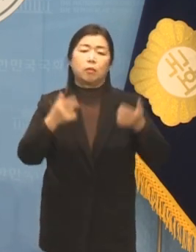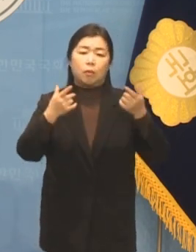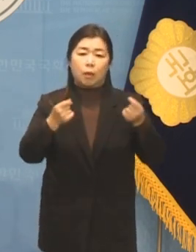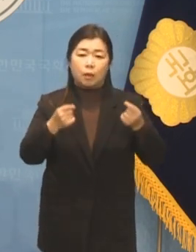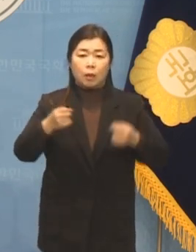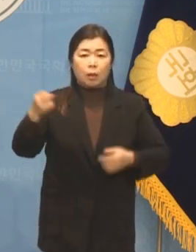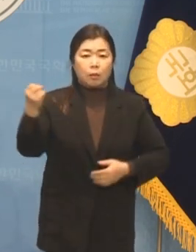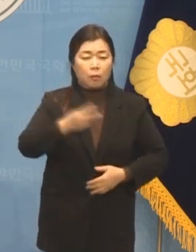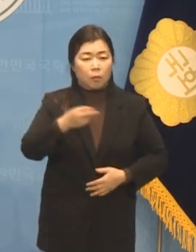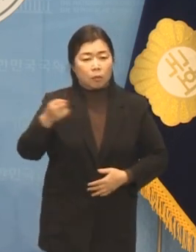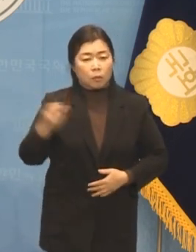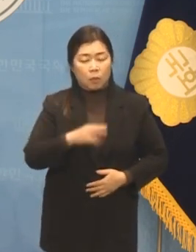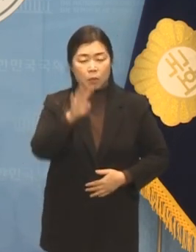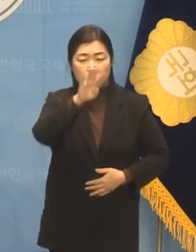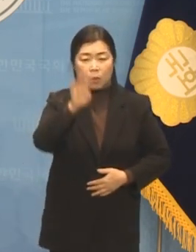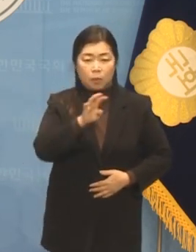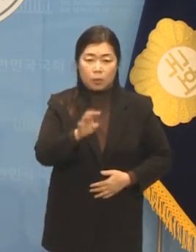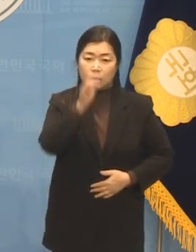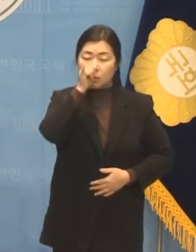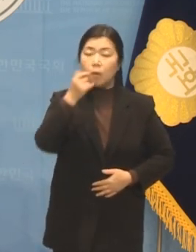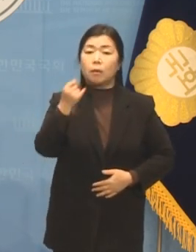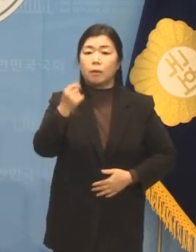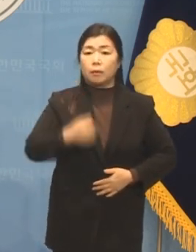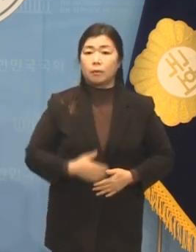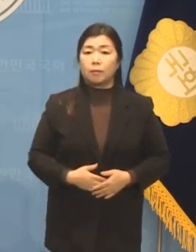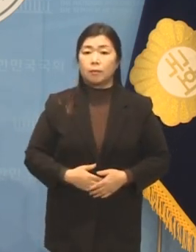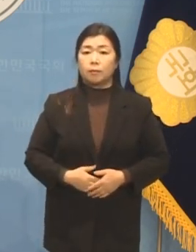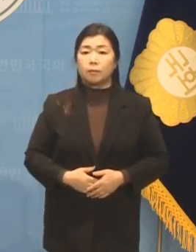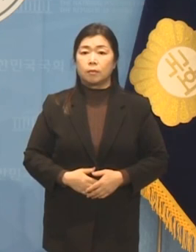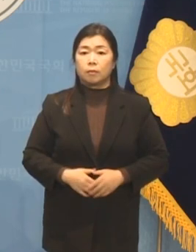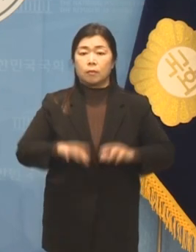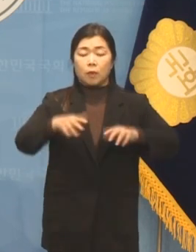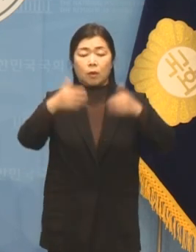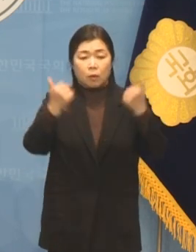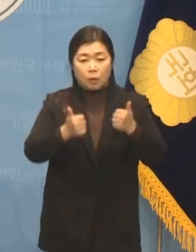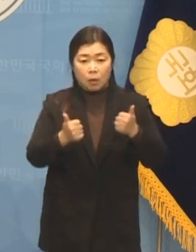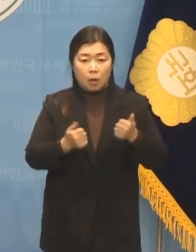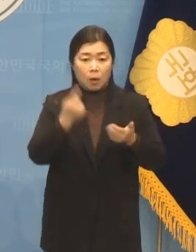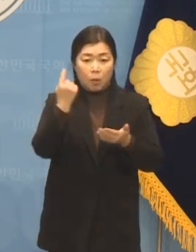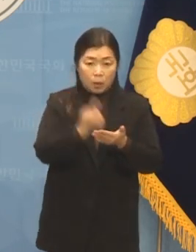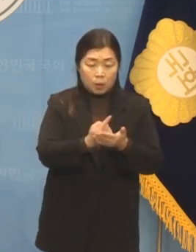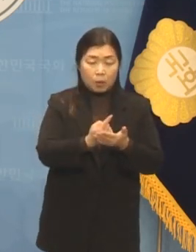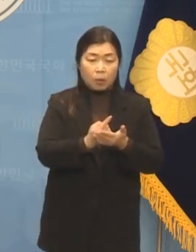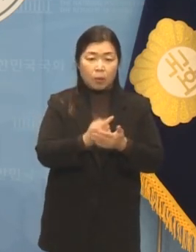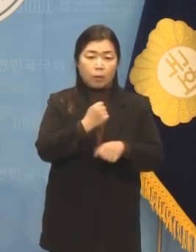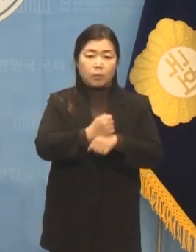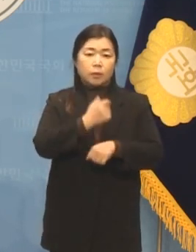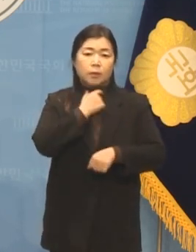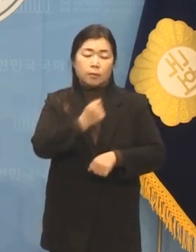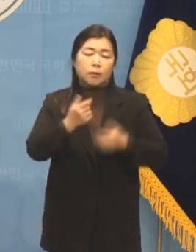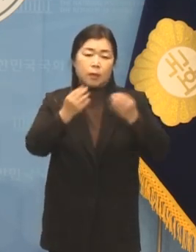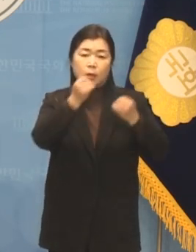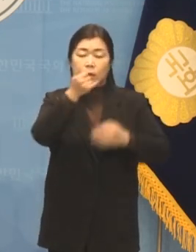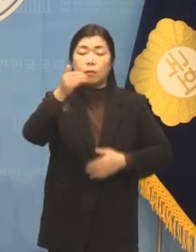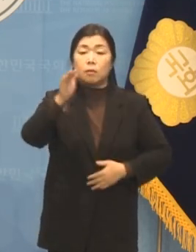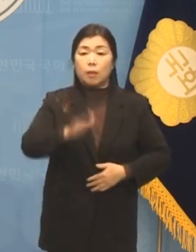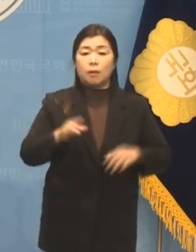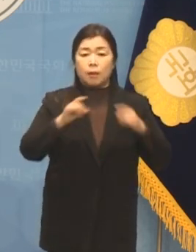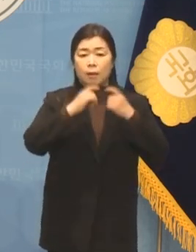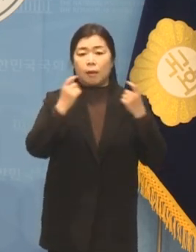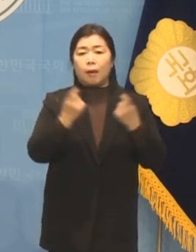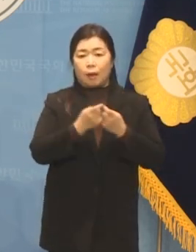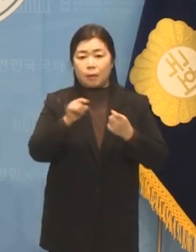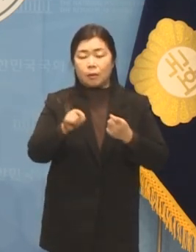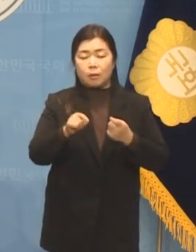다시 작용한 것으로 판단이 됩니다. 국회에 와서 하고 싶은 일들이 참으로 많았지만 개인적인 노력 이외에 잘